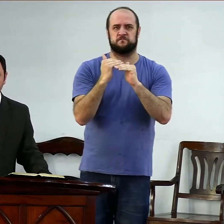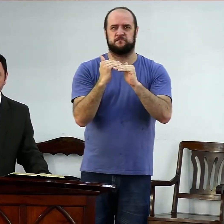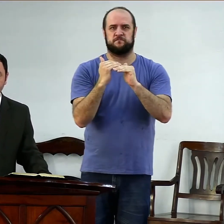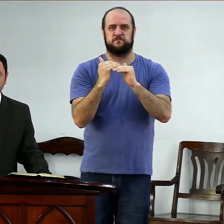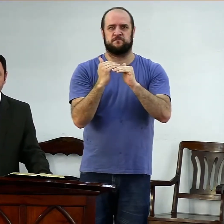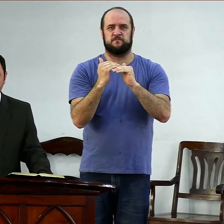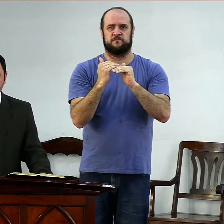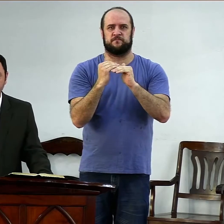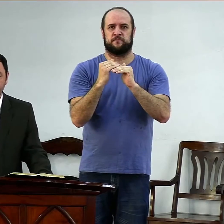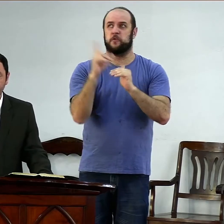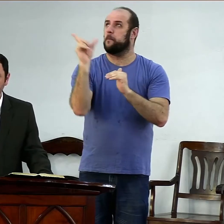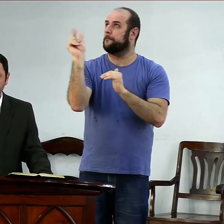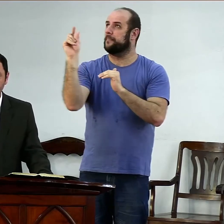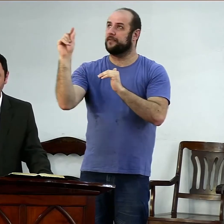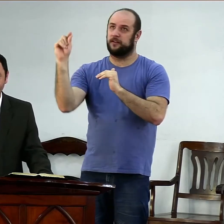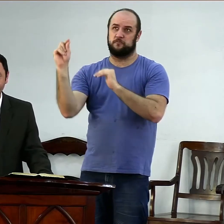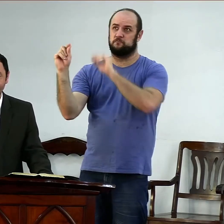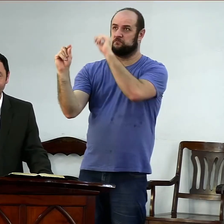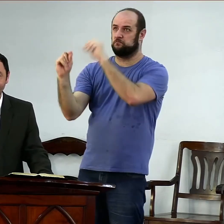alimento com a minha providência?